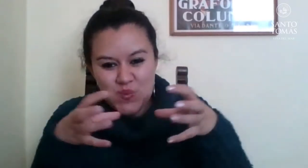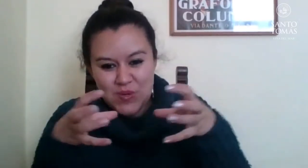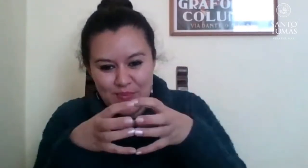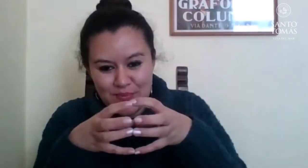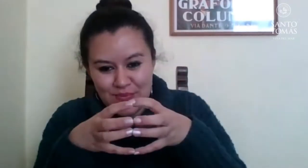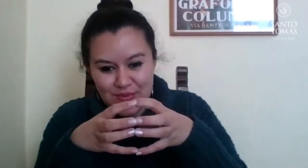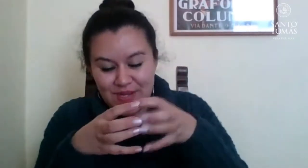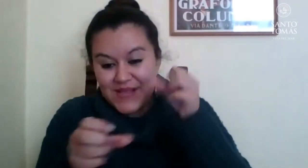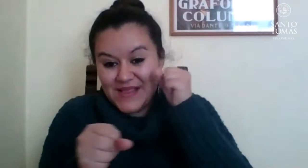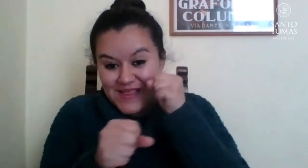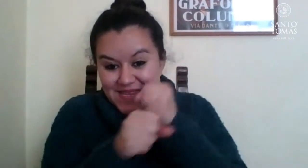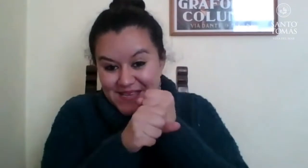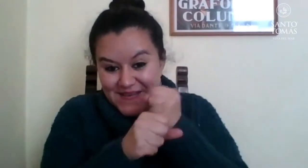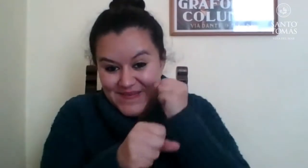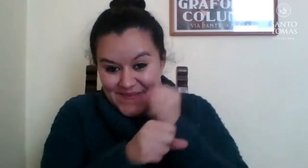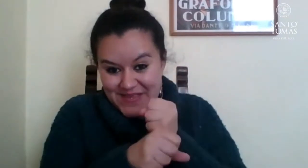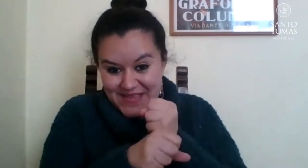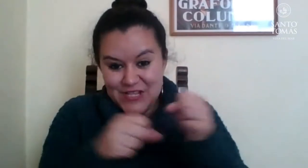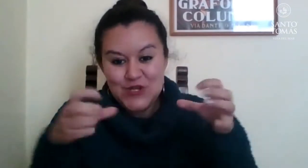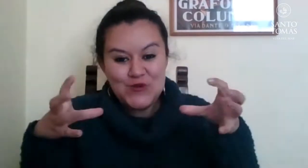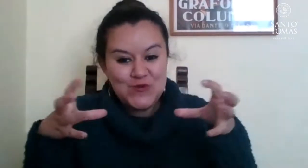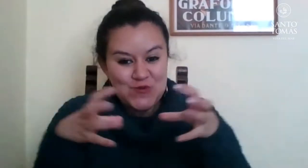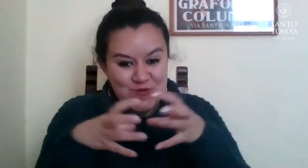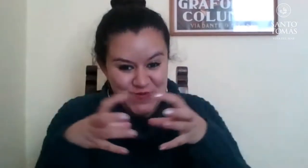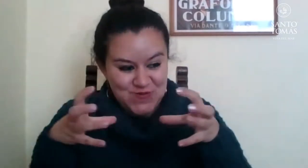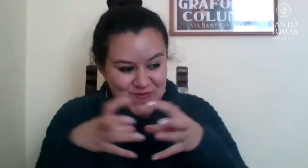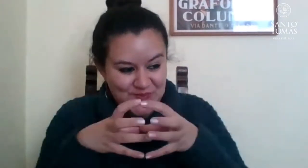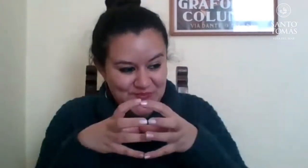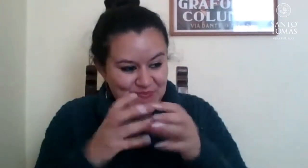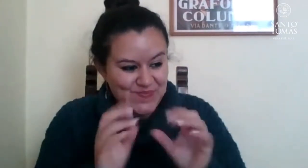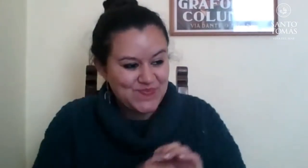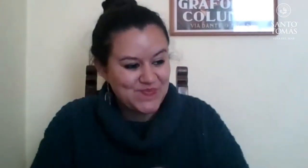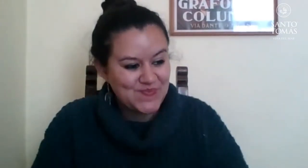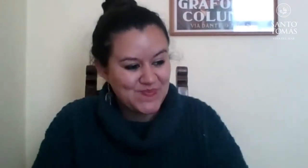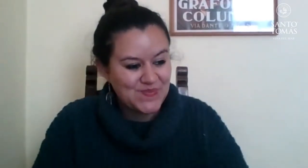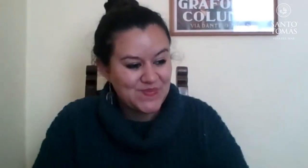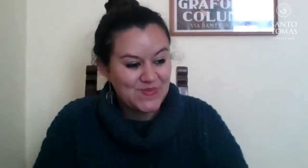Trabajo en grupo, trabajo en grupo.